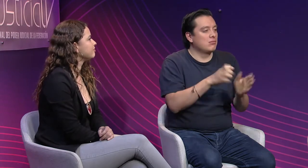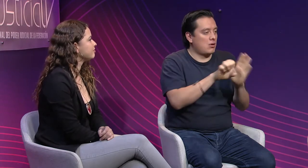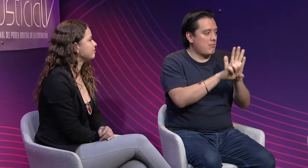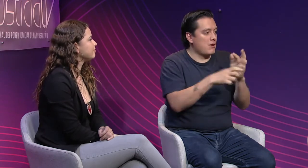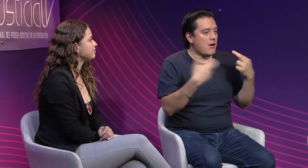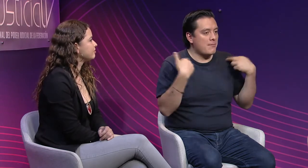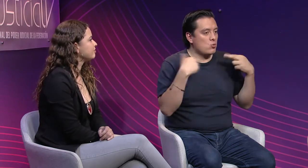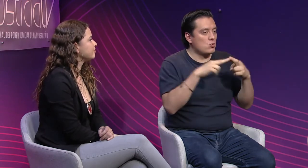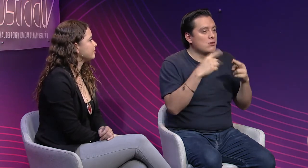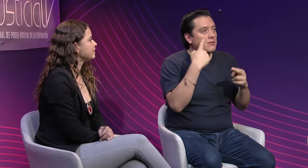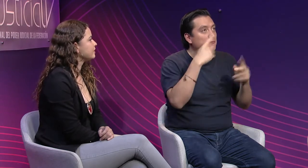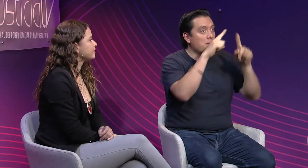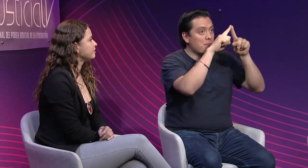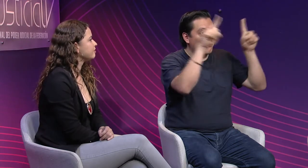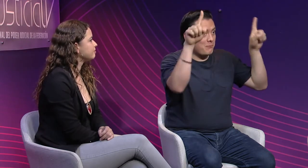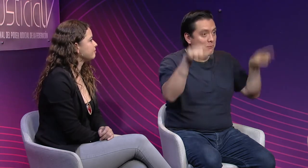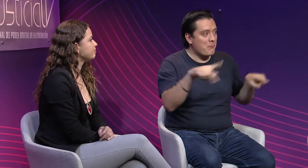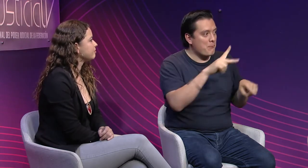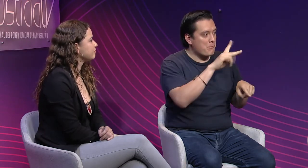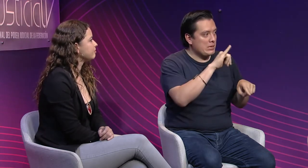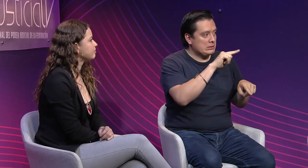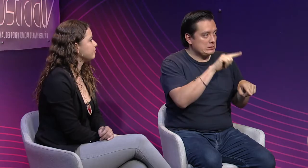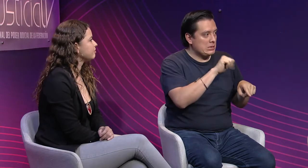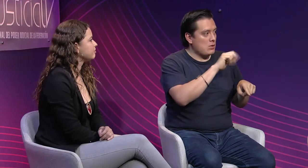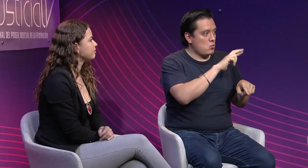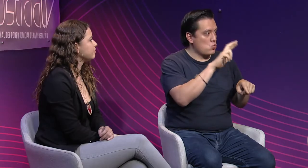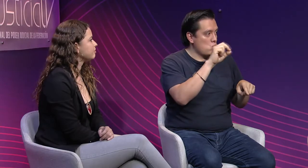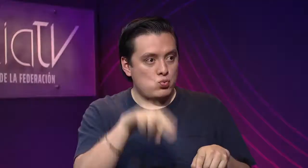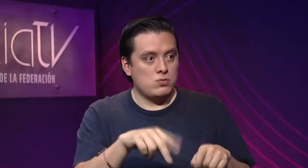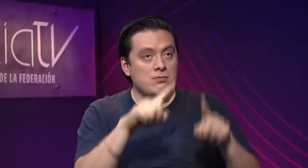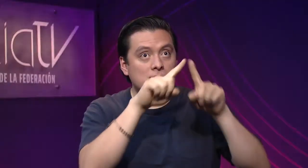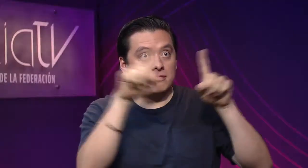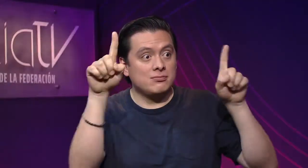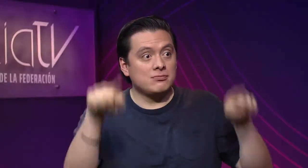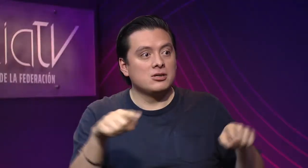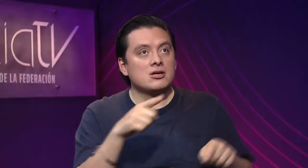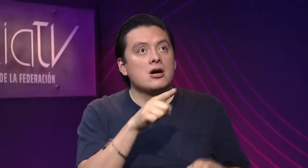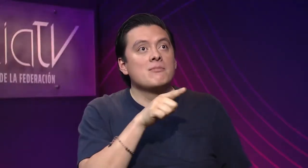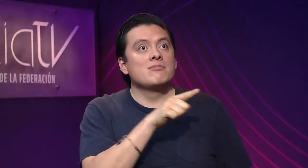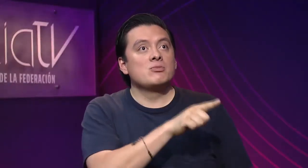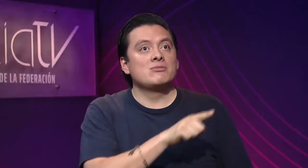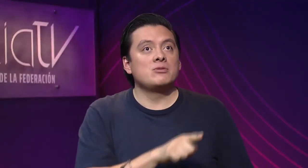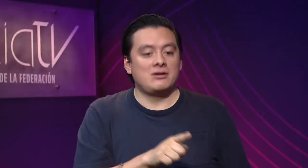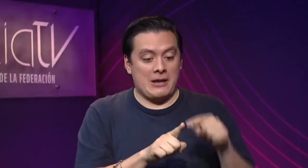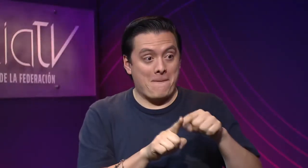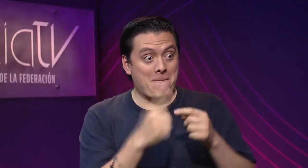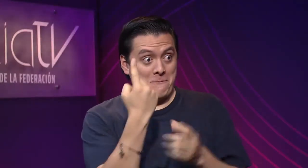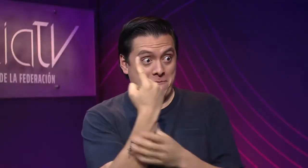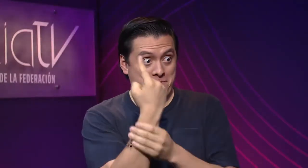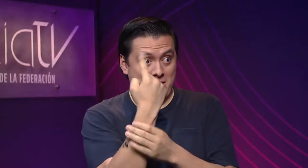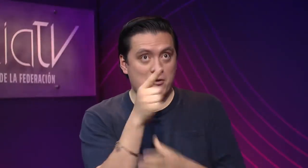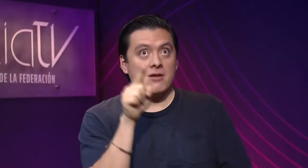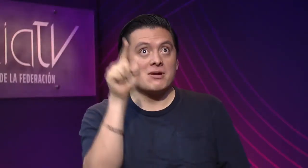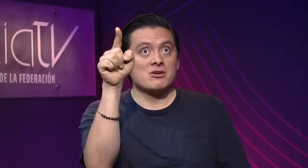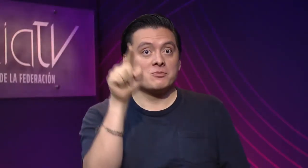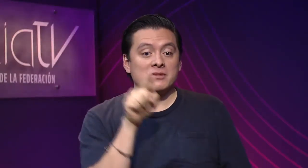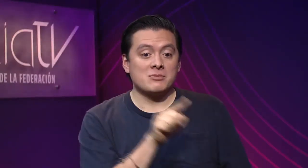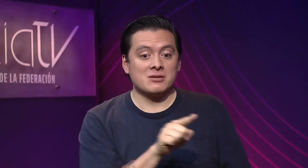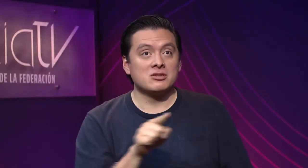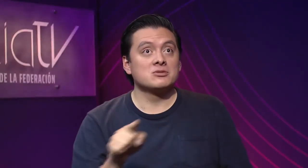es que ¿cómo crees? Yo soy una persona sorda. Y le decía, por ejemplo, en el pizarrón, luego las indicaciones las dan